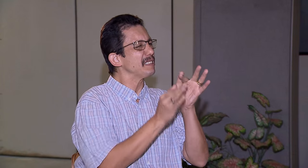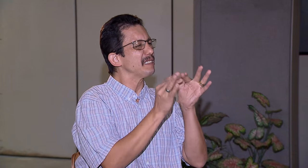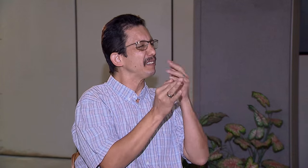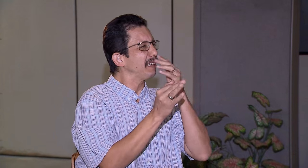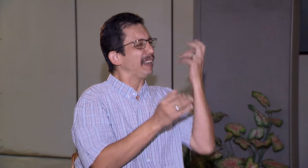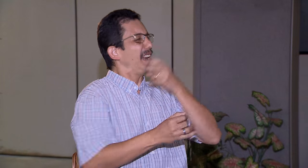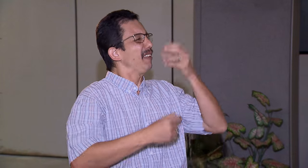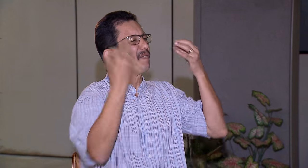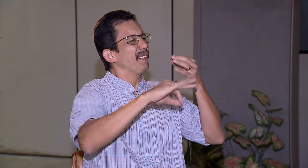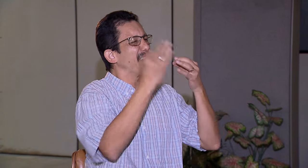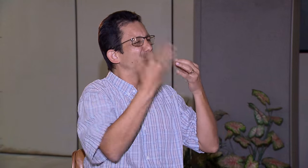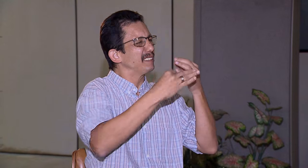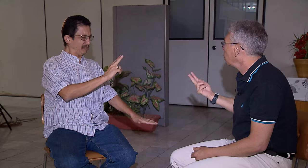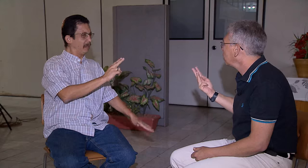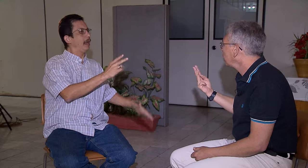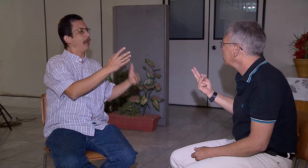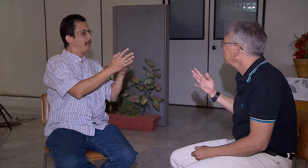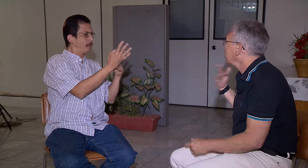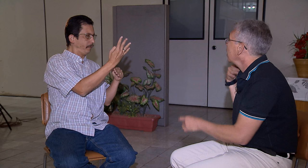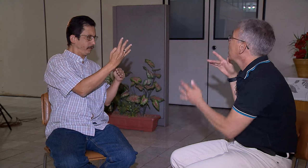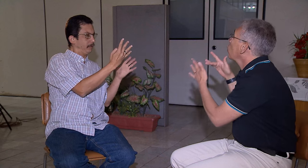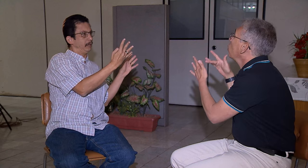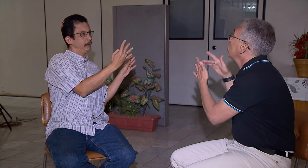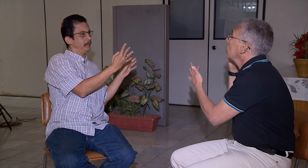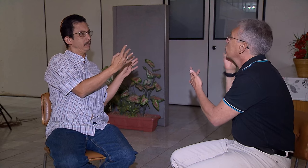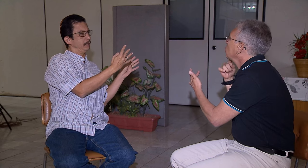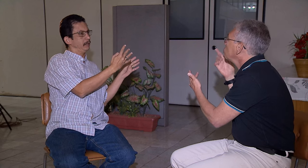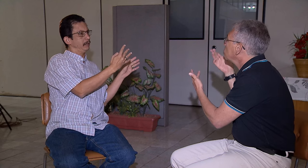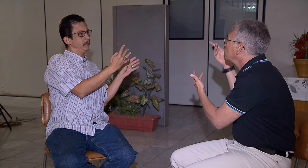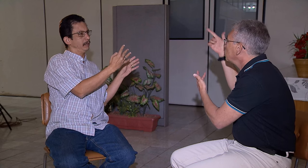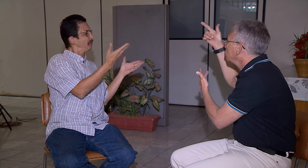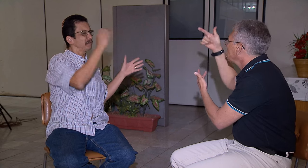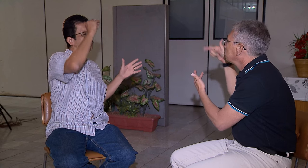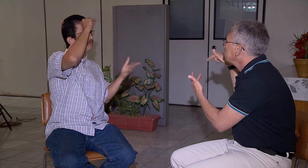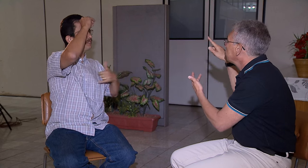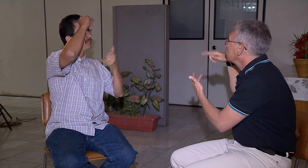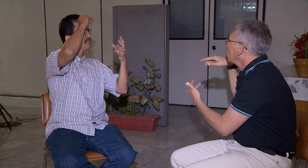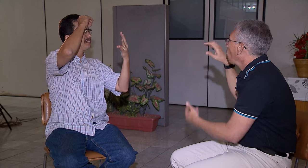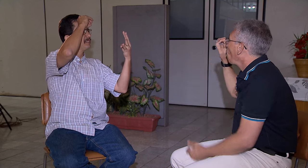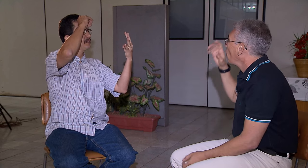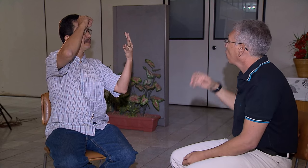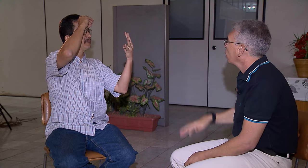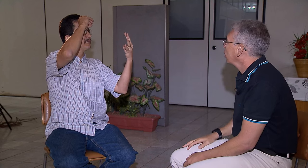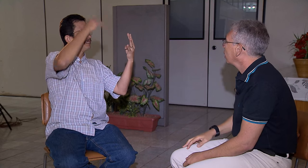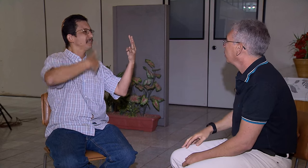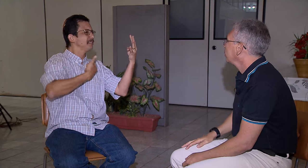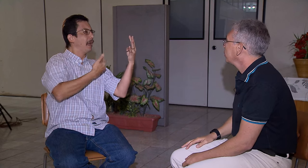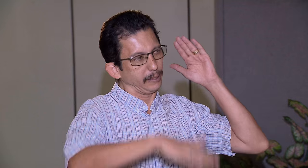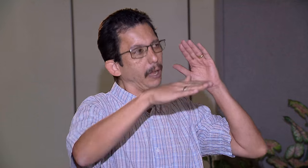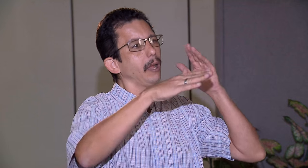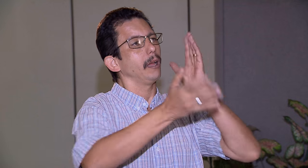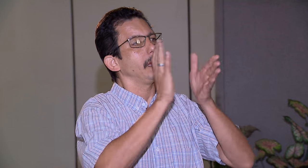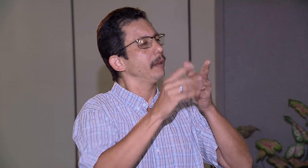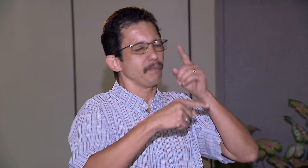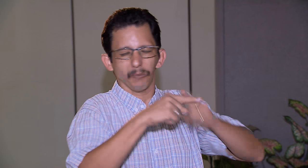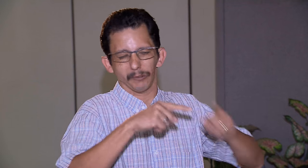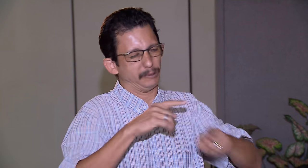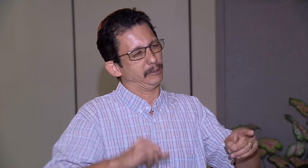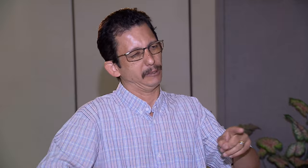nasceu, ele conta que a família demorou para descobrir a deficiência auditiva e lembra a dificuldade dos pais para conseguir se comunicar com